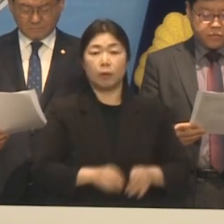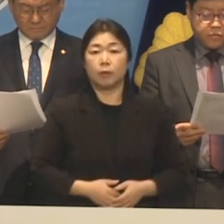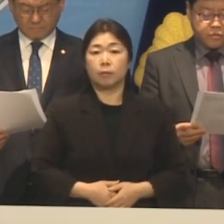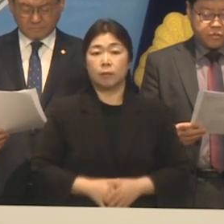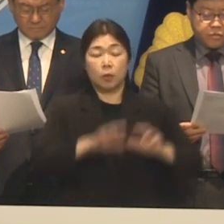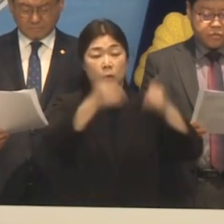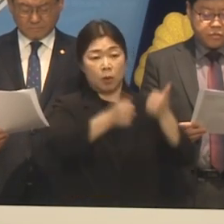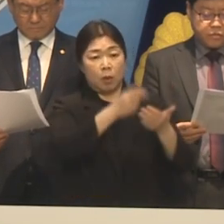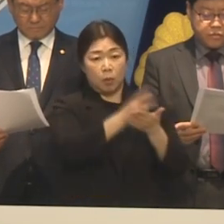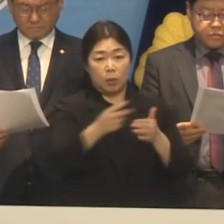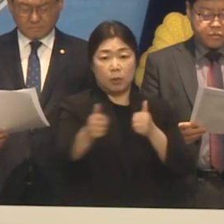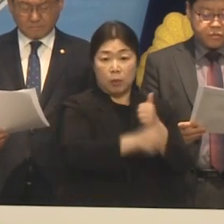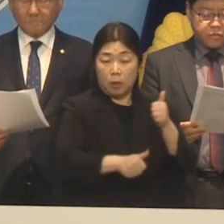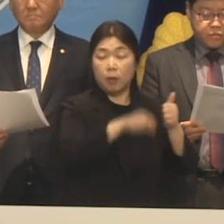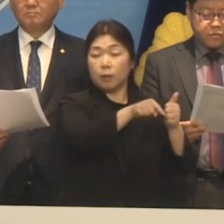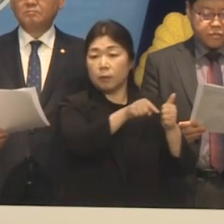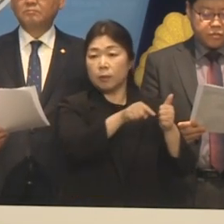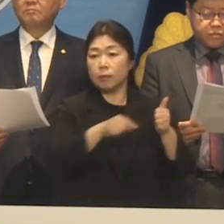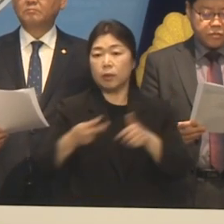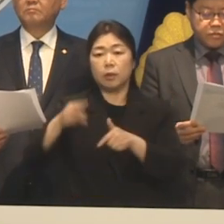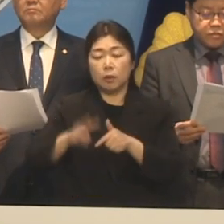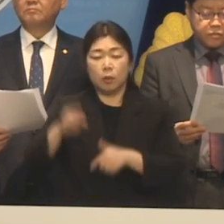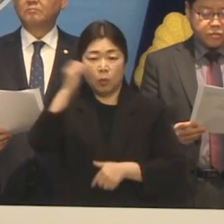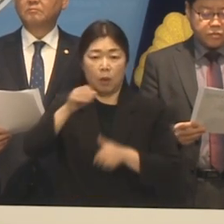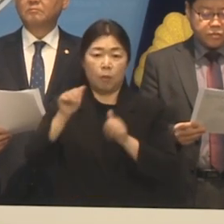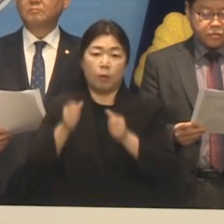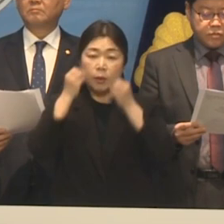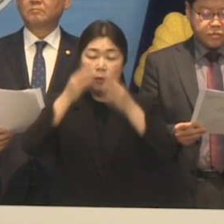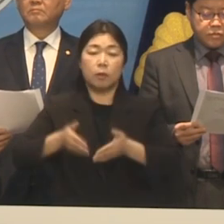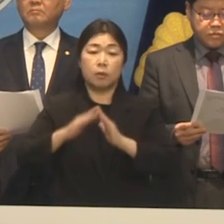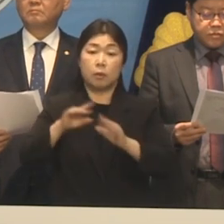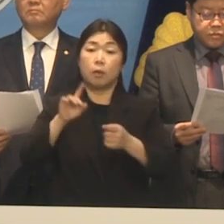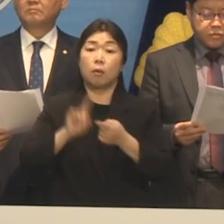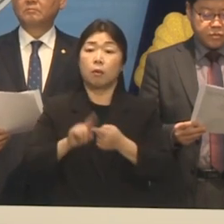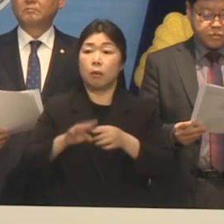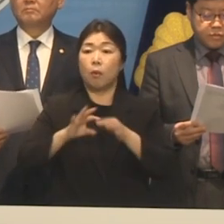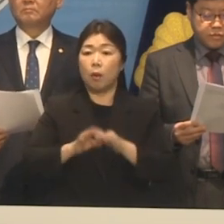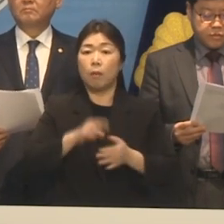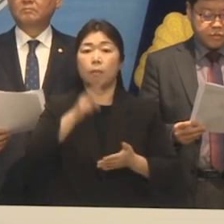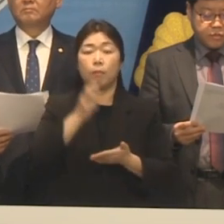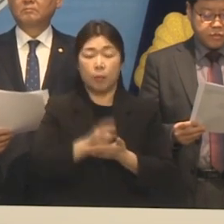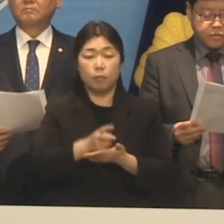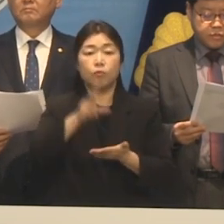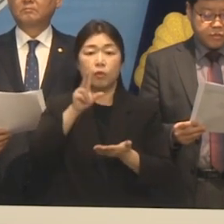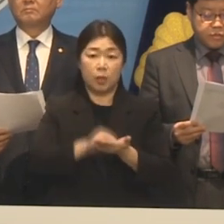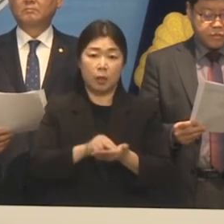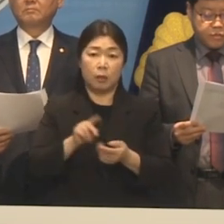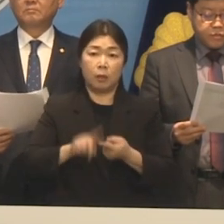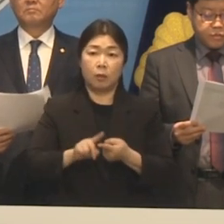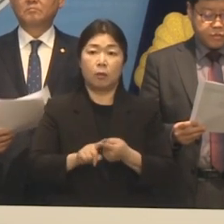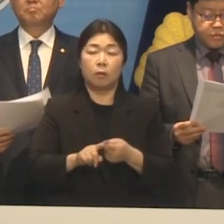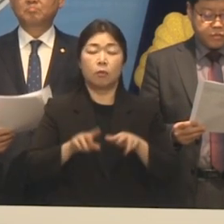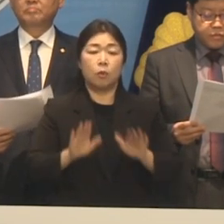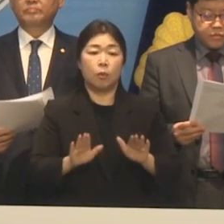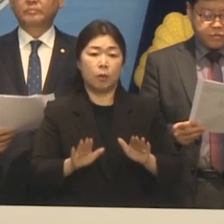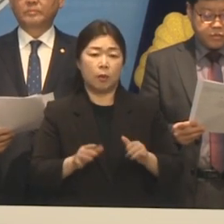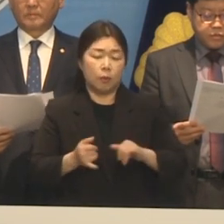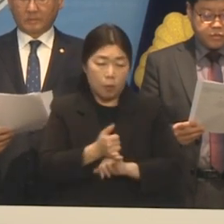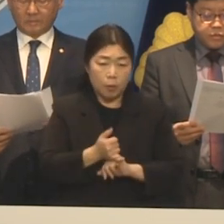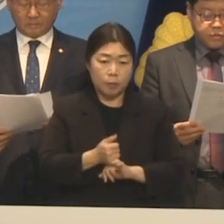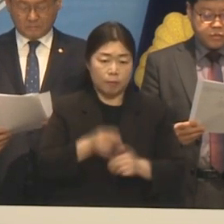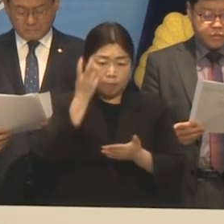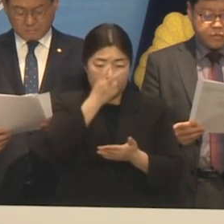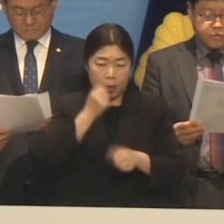국회 법제사법위원회는 인천고등법원 설치에 관련된 법원에 대해서 이번 회기내에 신속히